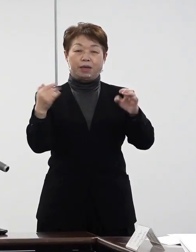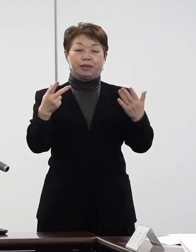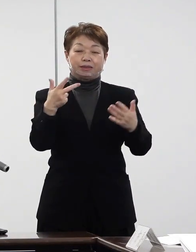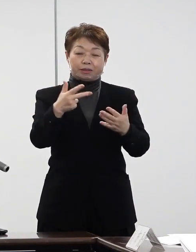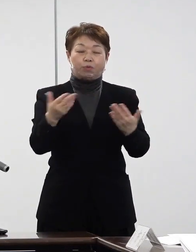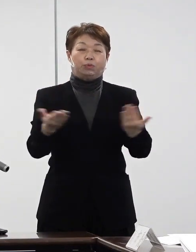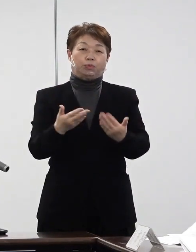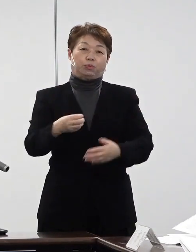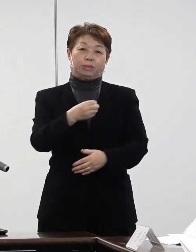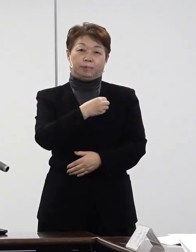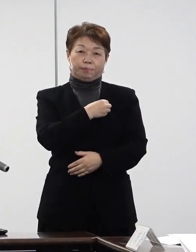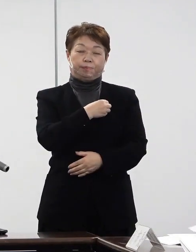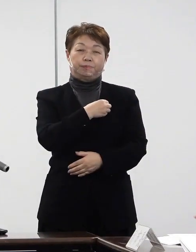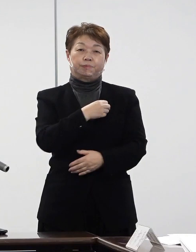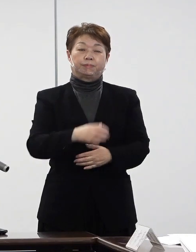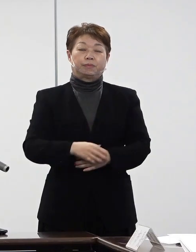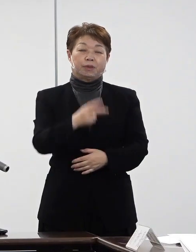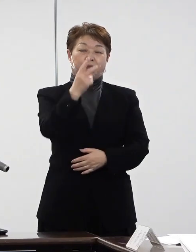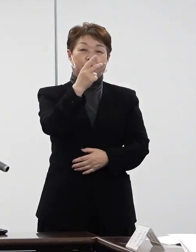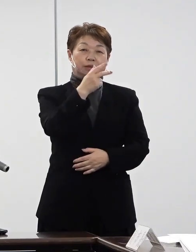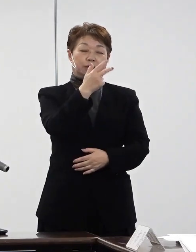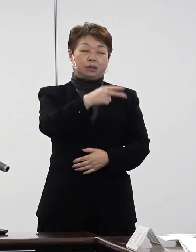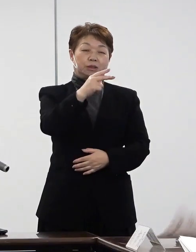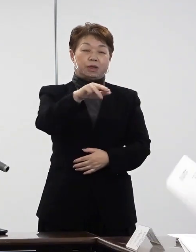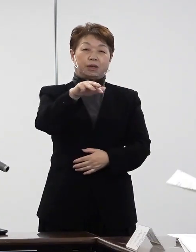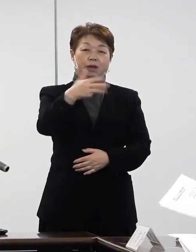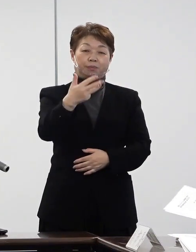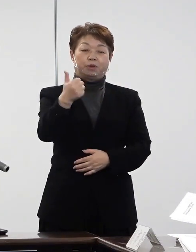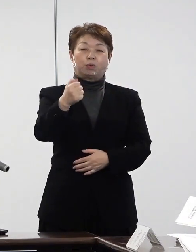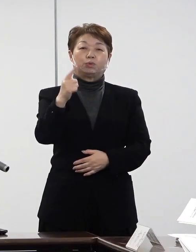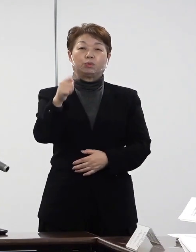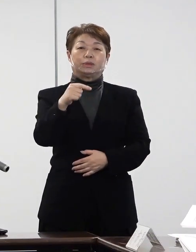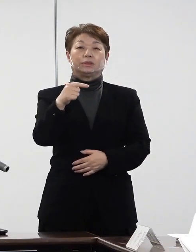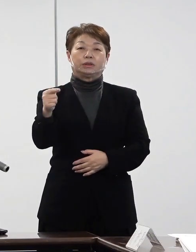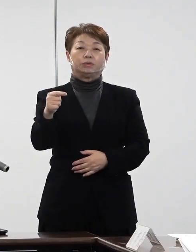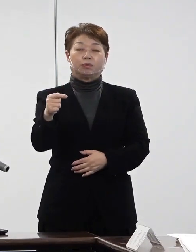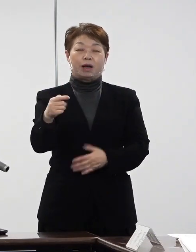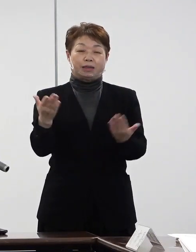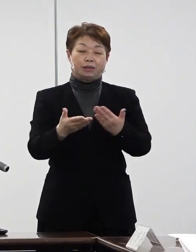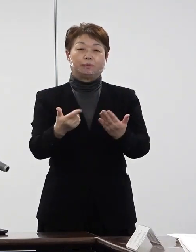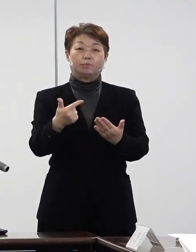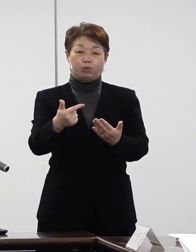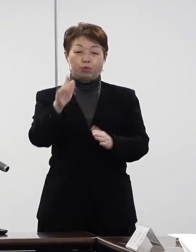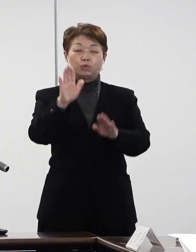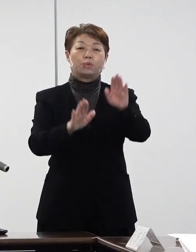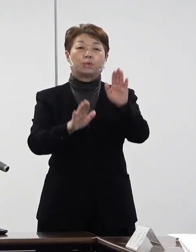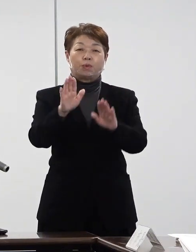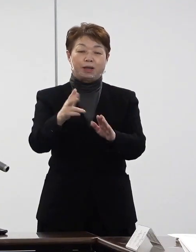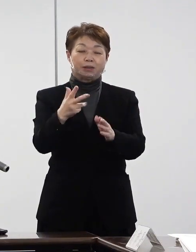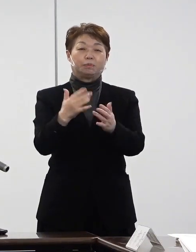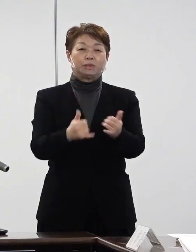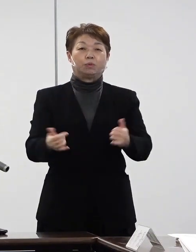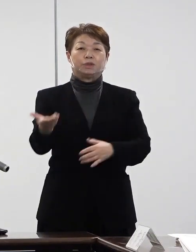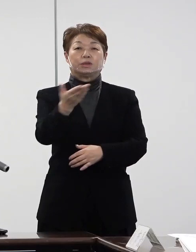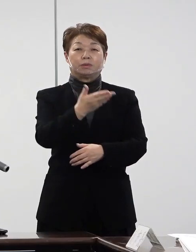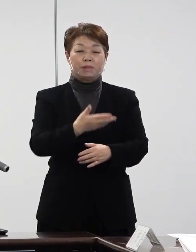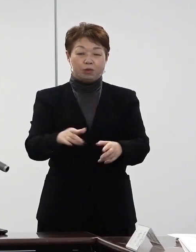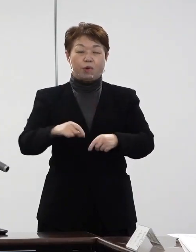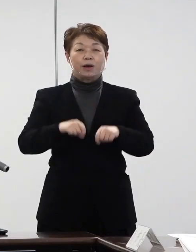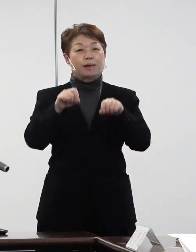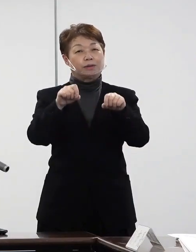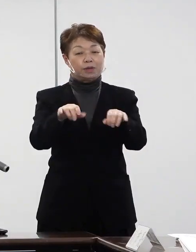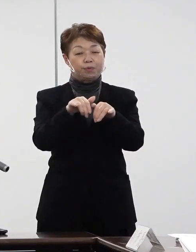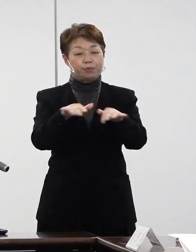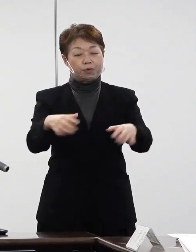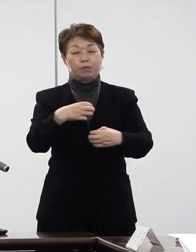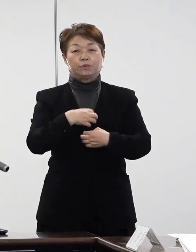員でございます。市2851例目は勤務の状況から市民の皆様への感染の恐